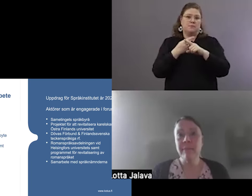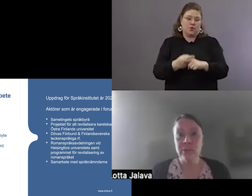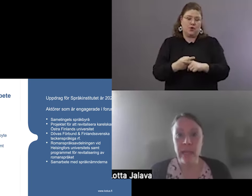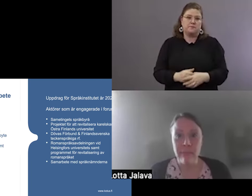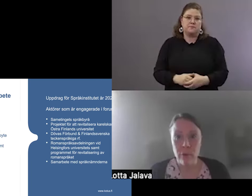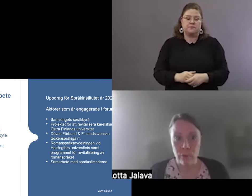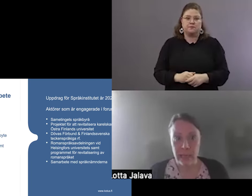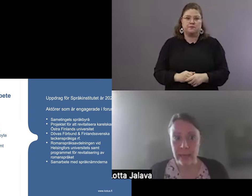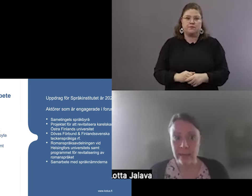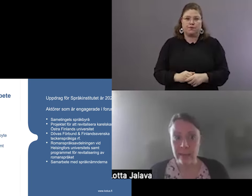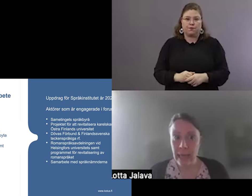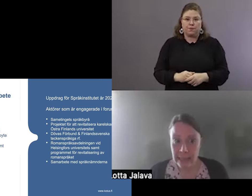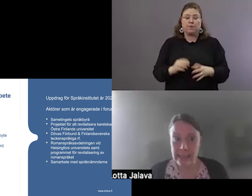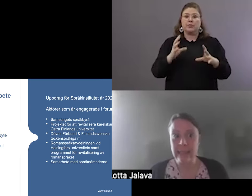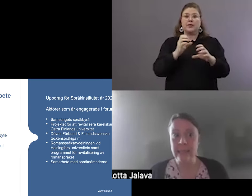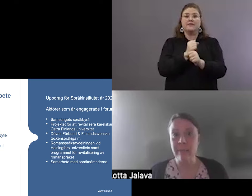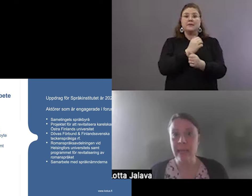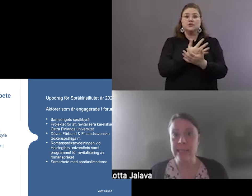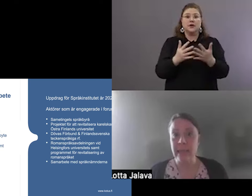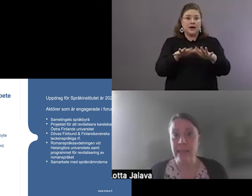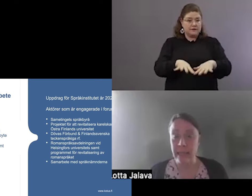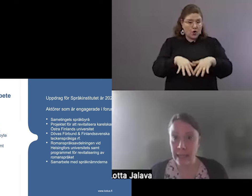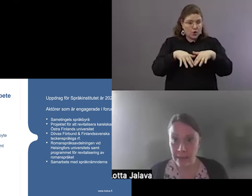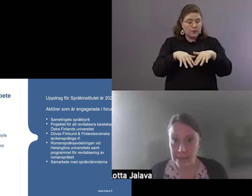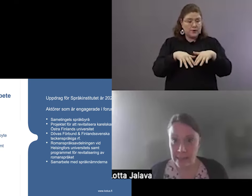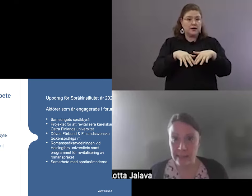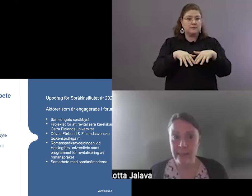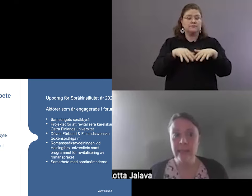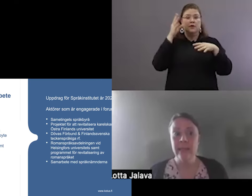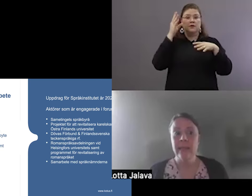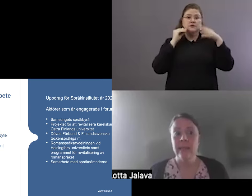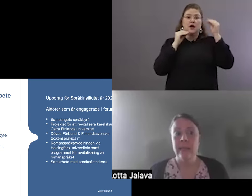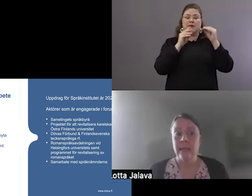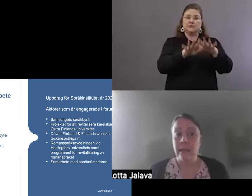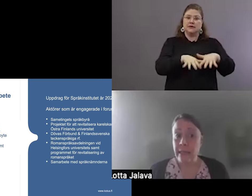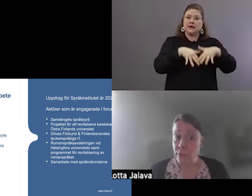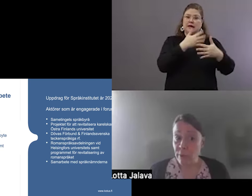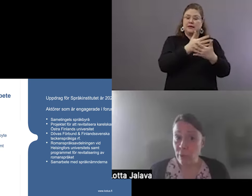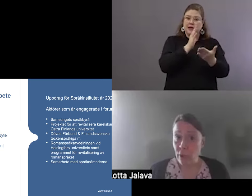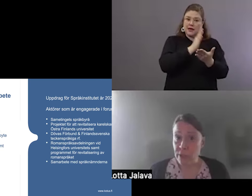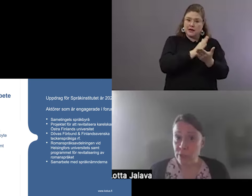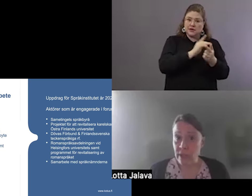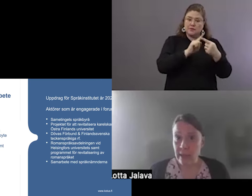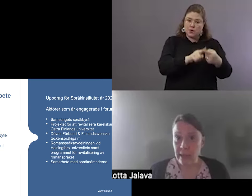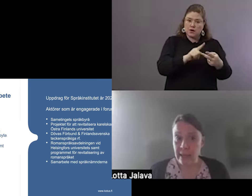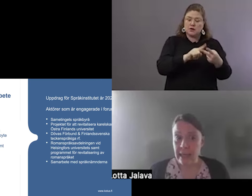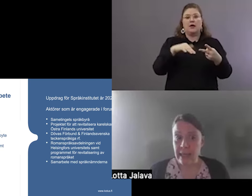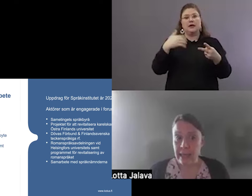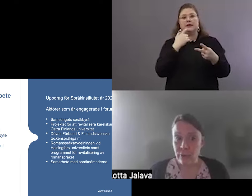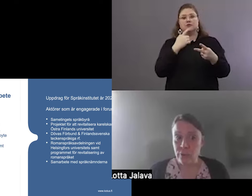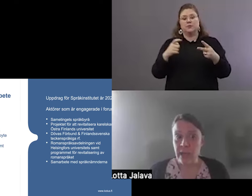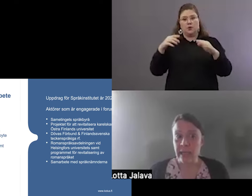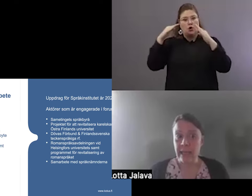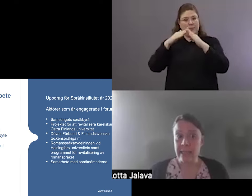tähän vähemmistökielifoorumiin lähti sitten saamelaiskäräjien kieliasiat, Itä-Suomen yliopistosta Karjalan